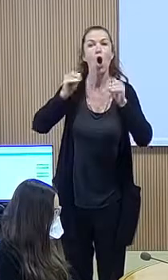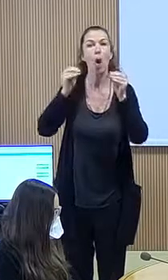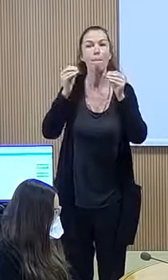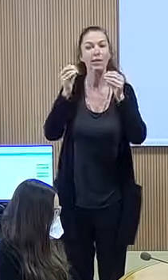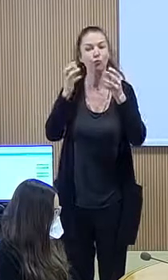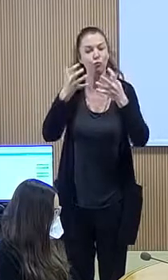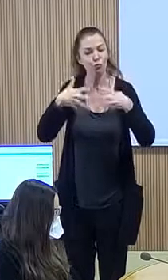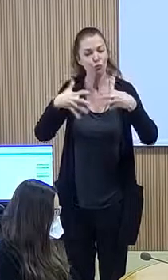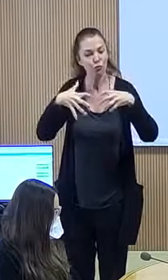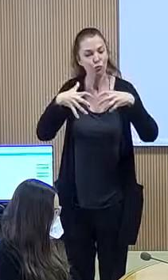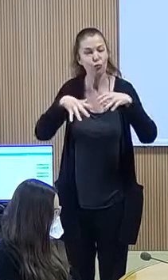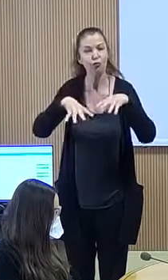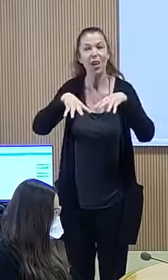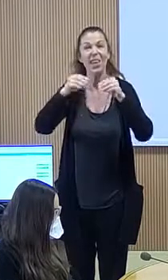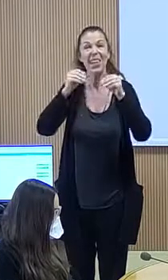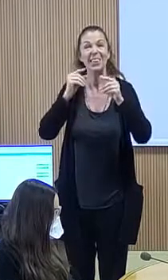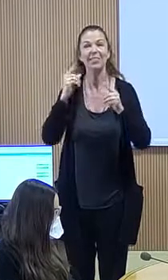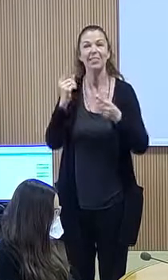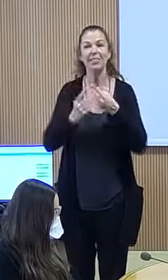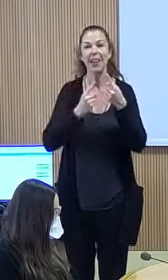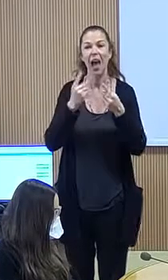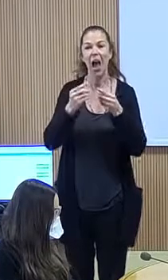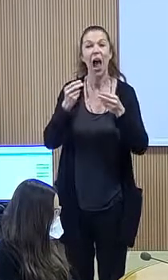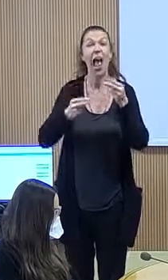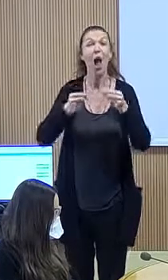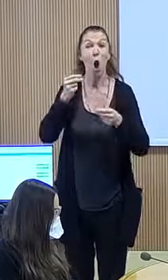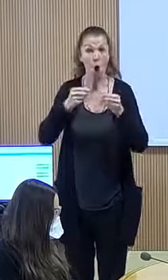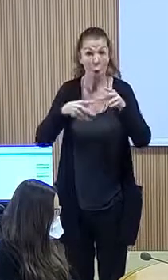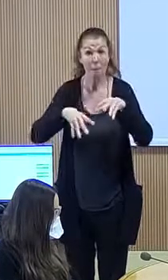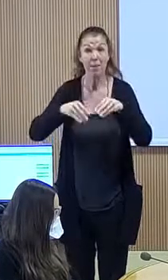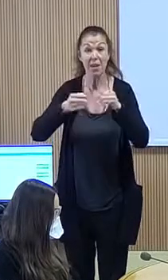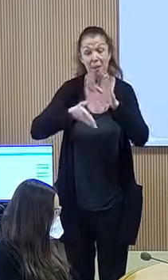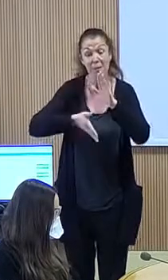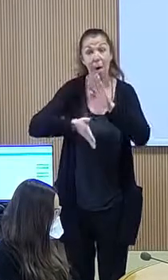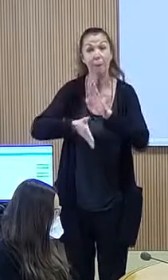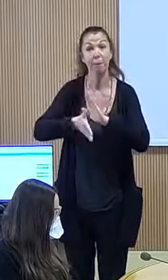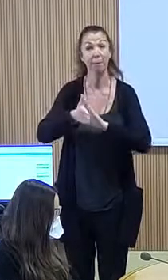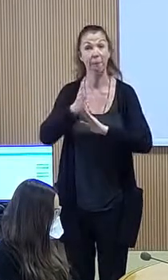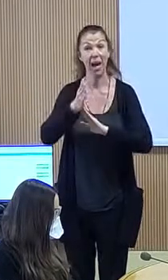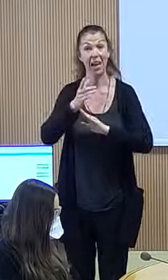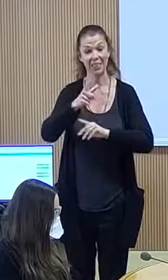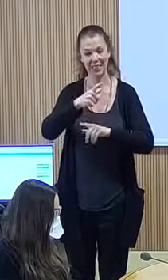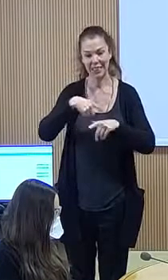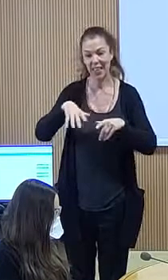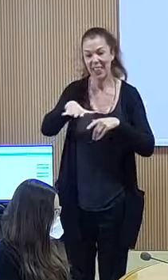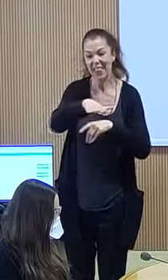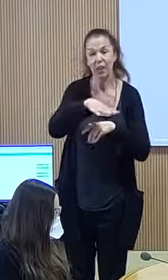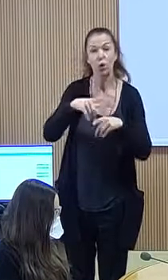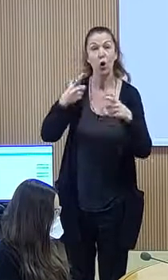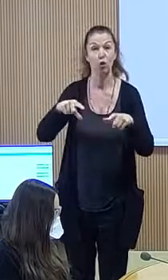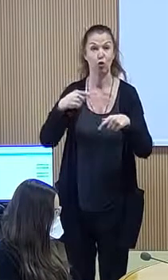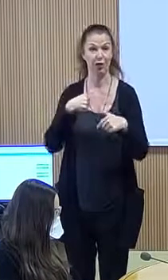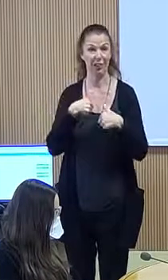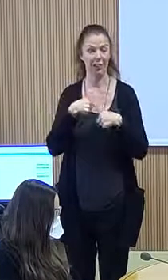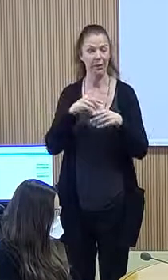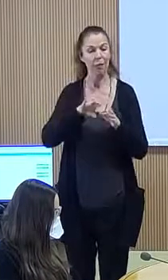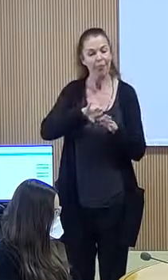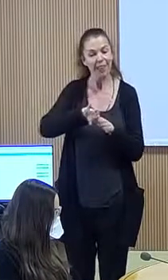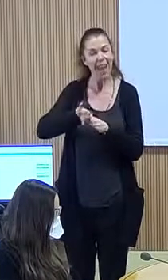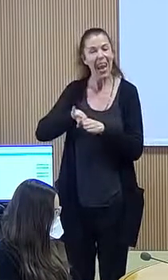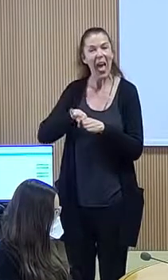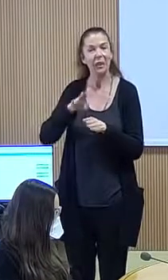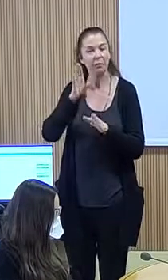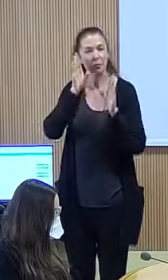dell'economia il volano economico del nostro paese e quindi anche della nostra della nostra città dall'altra parte l'attenzione a non vanificare